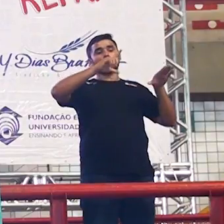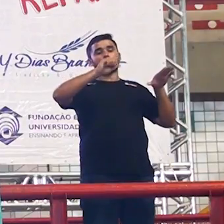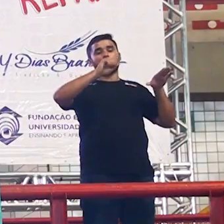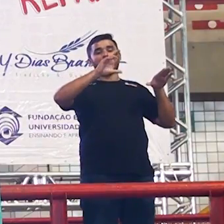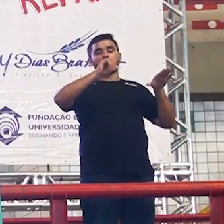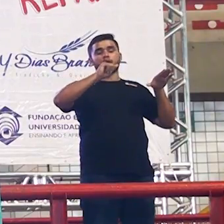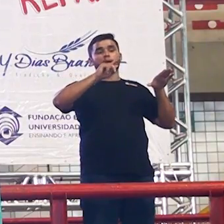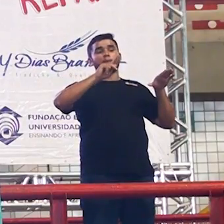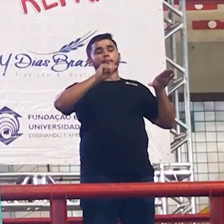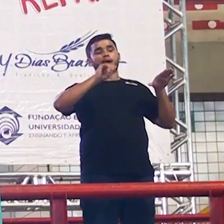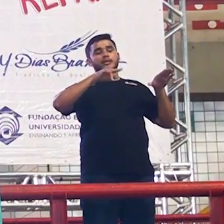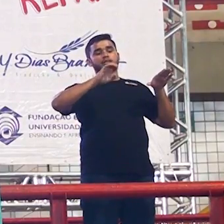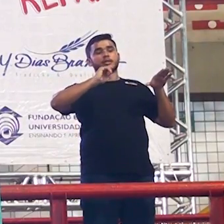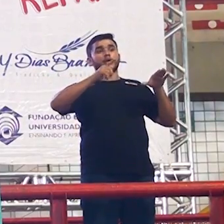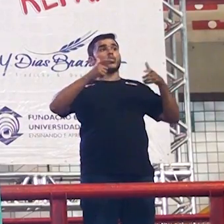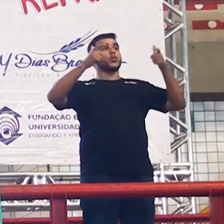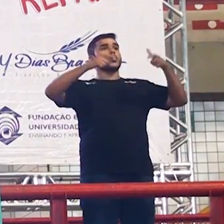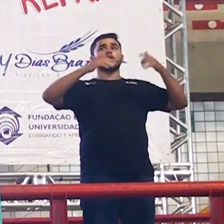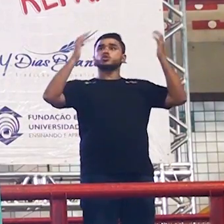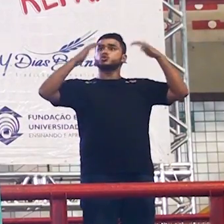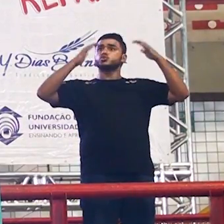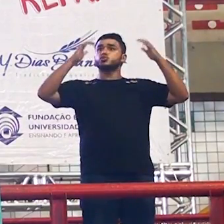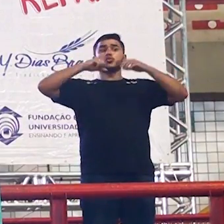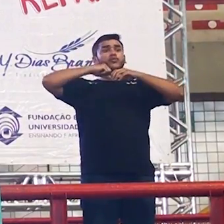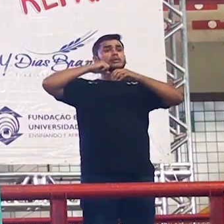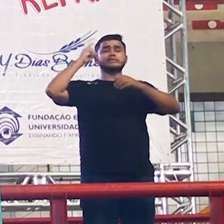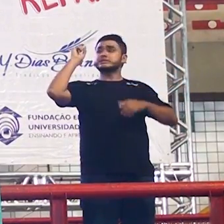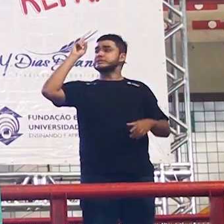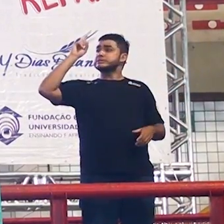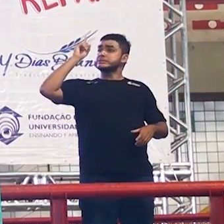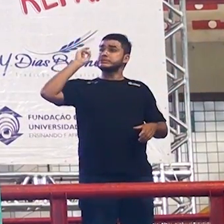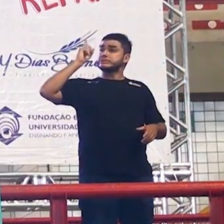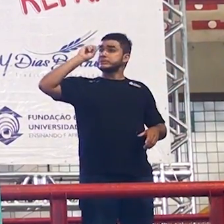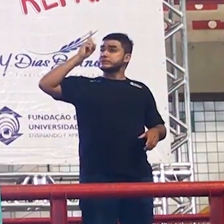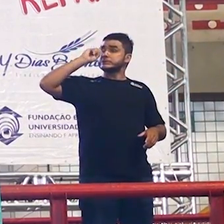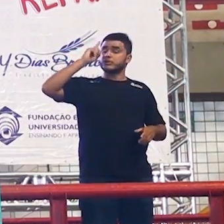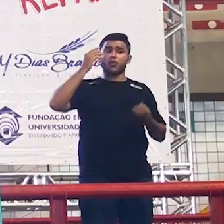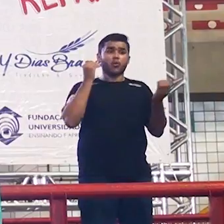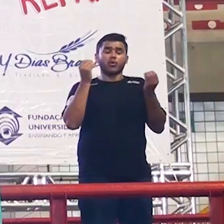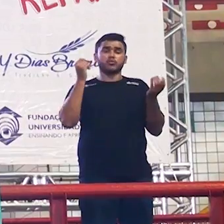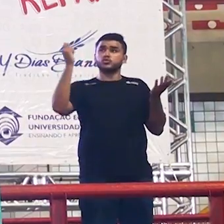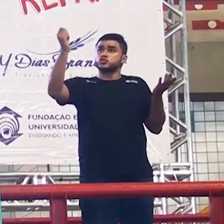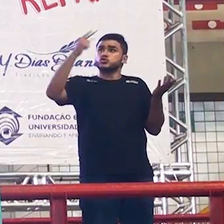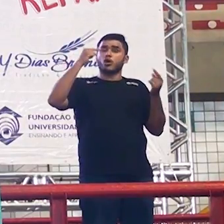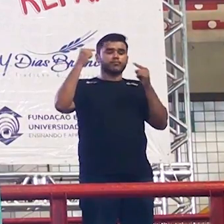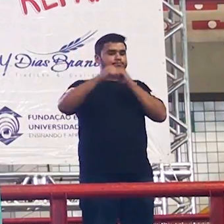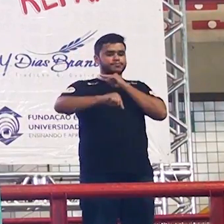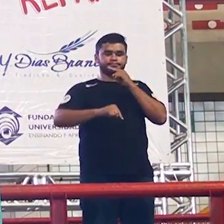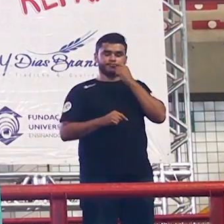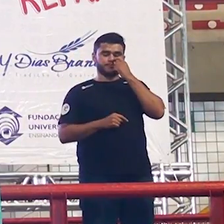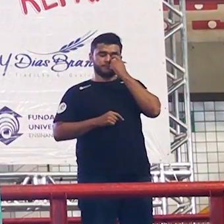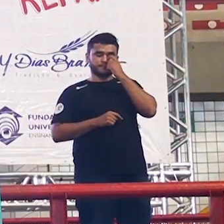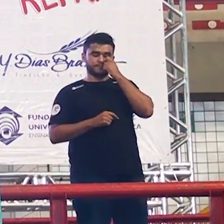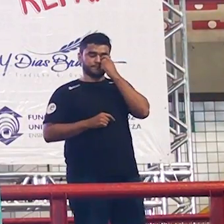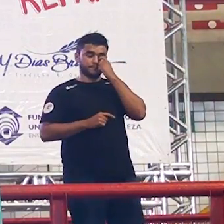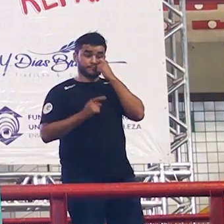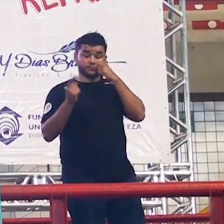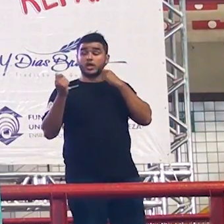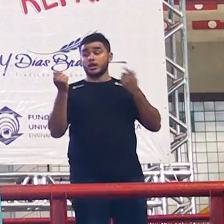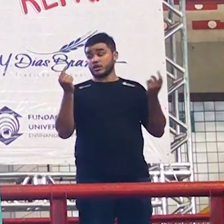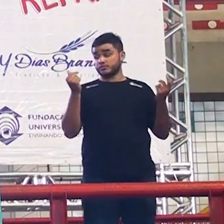uma usina solar em um país que chove quase o ano inteiro, não tem por que fazer isso. É um processo